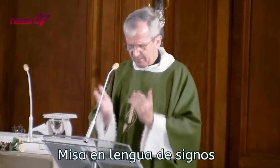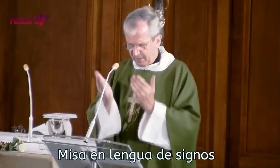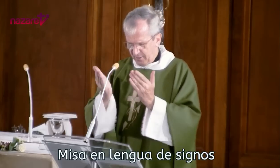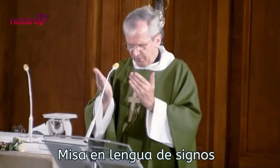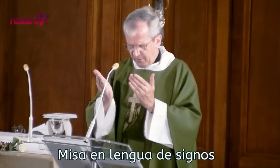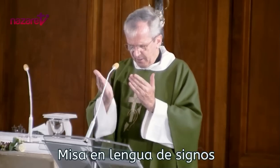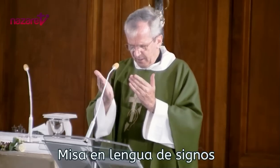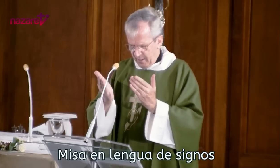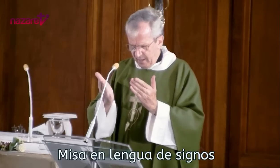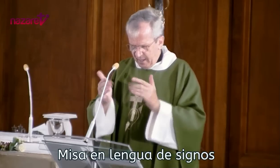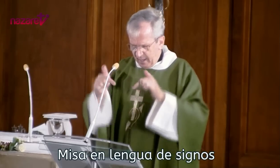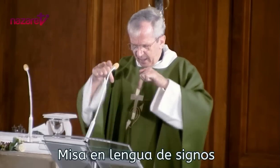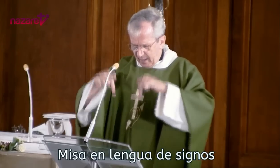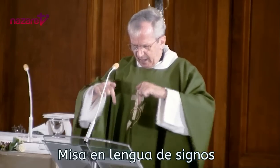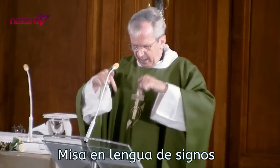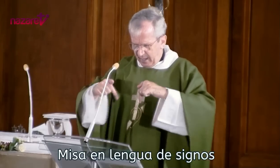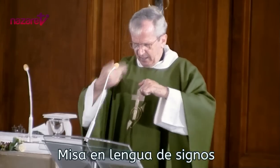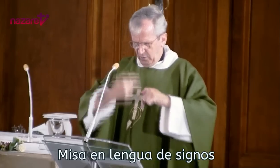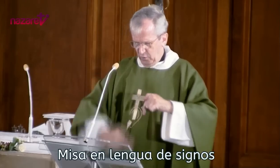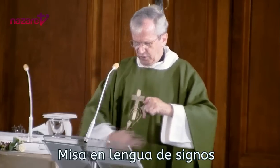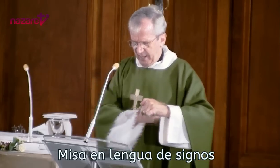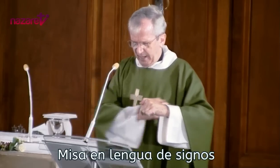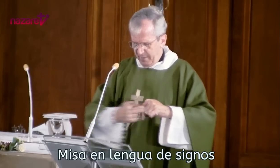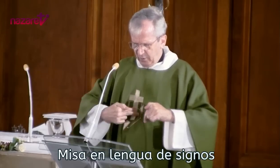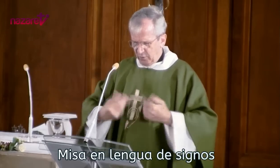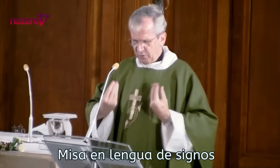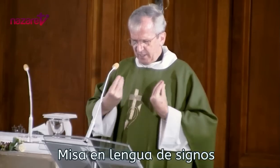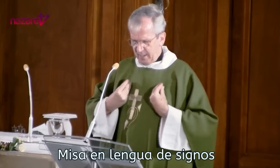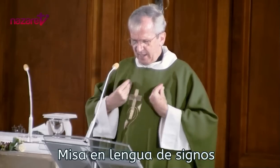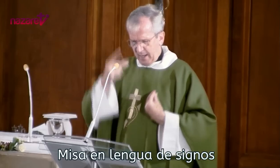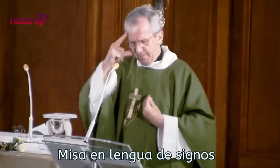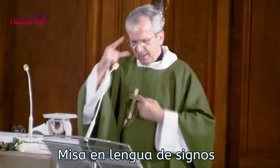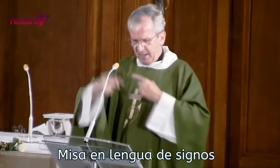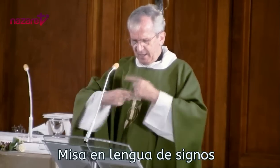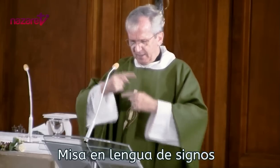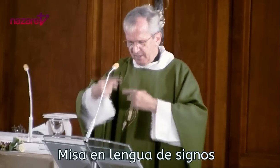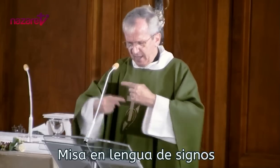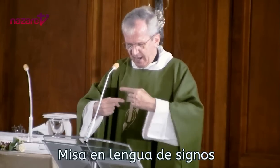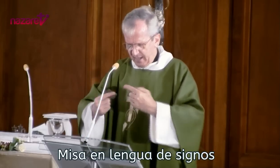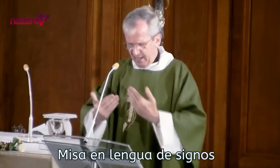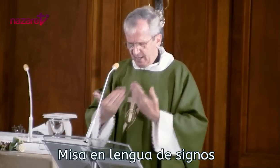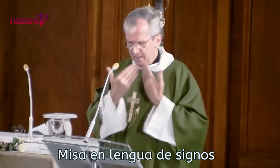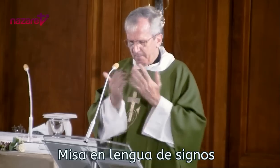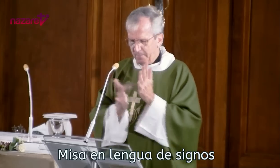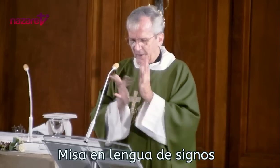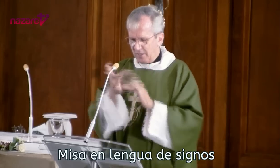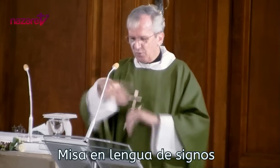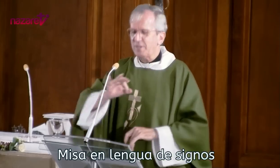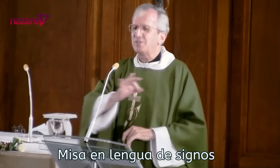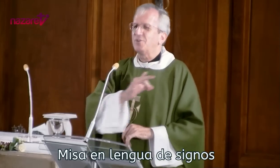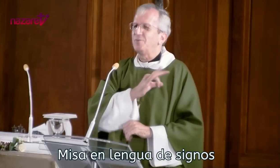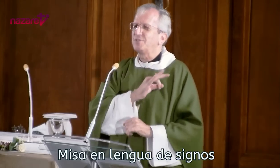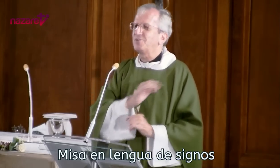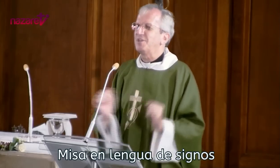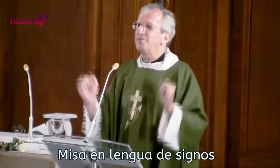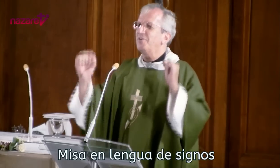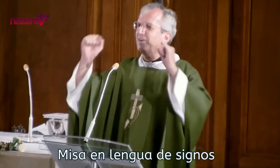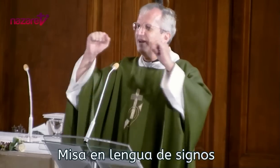salvación en los sacramentos y en la vida diaria. Por Jesucristo nuestro Señor.